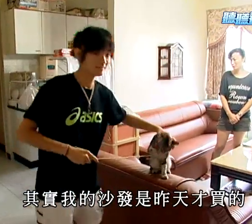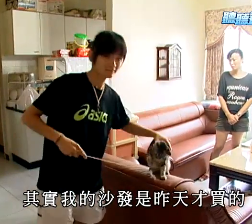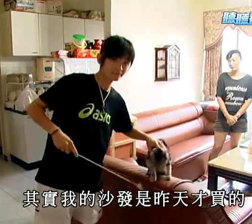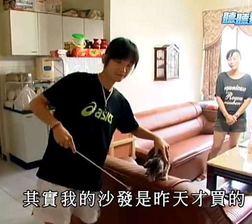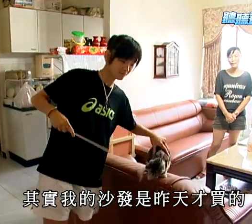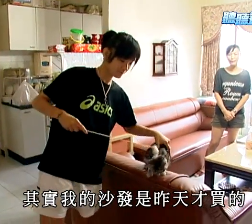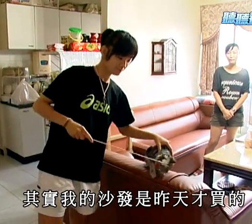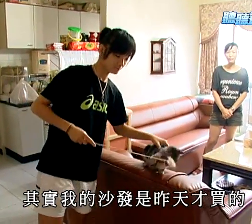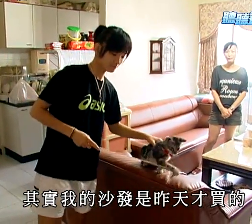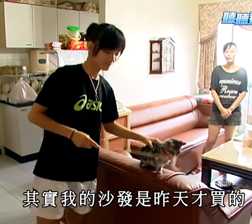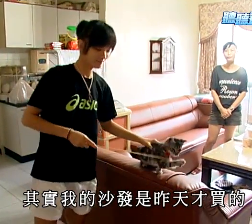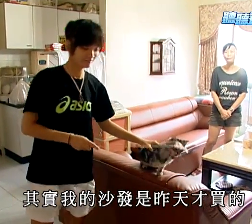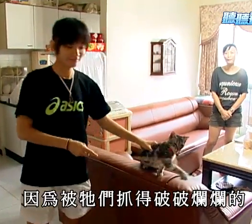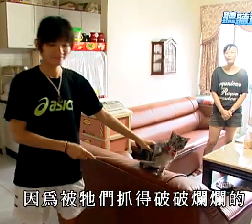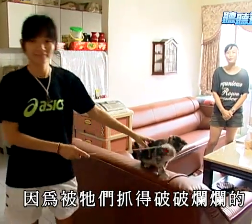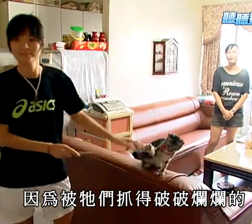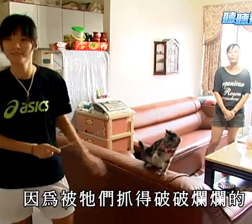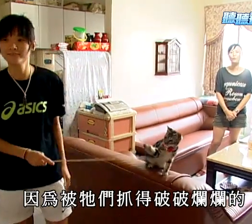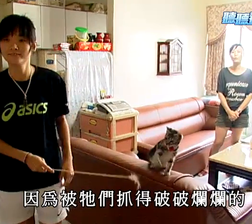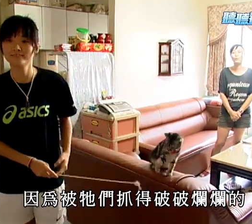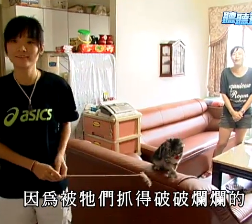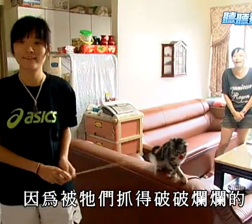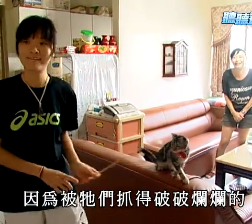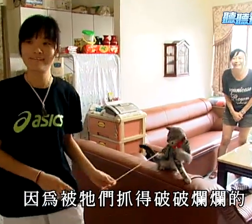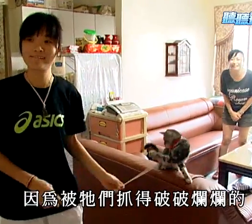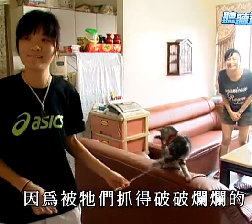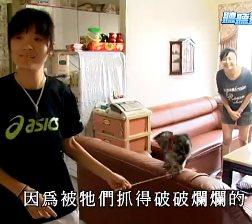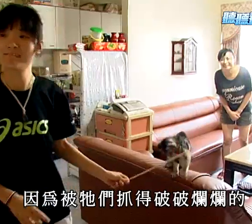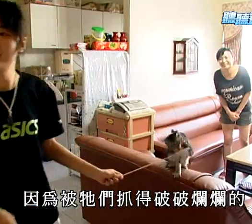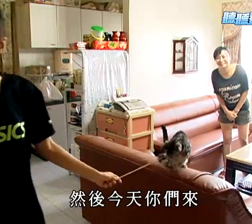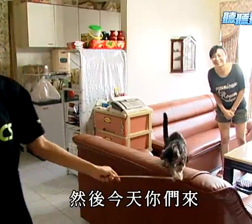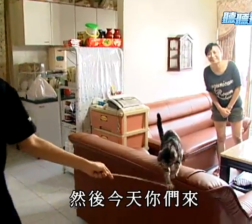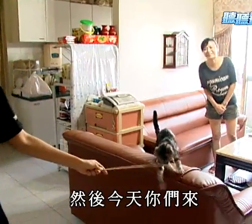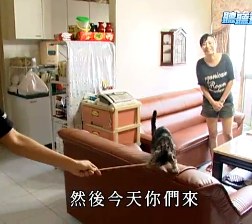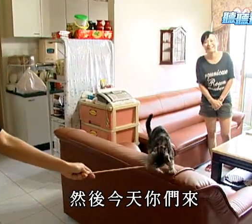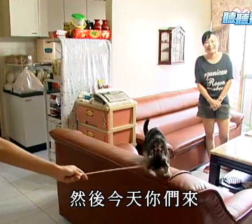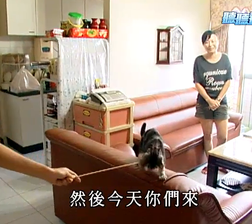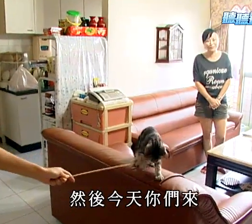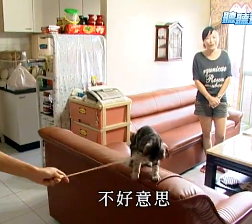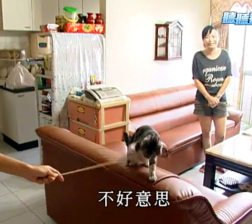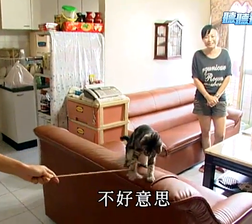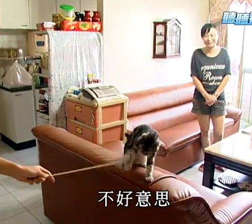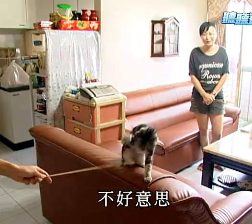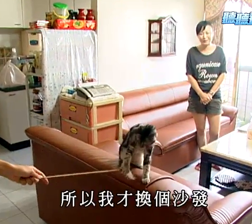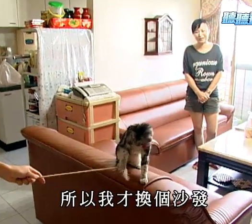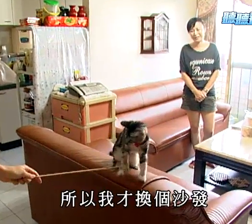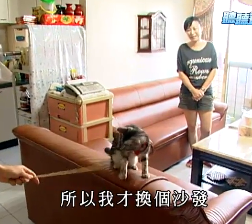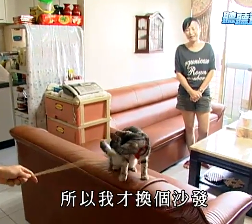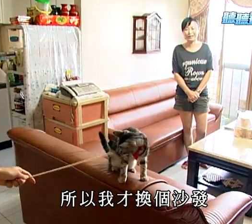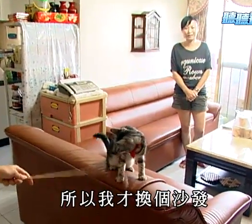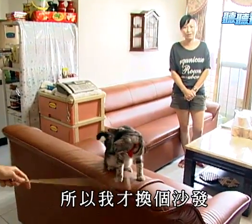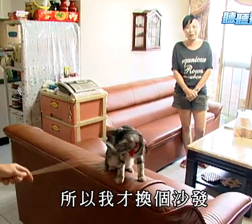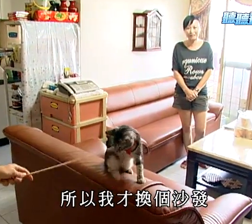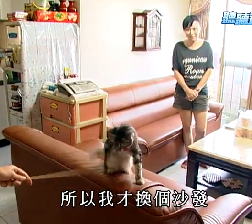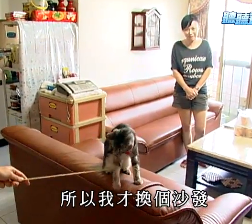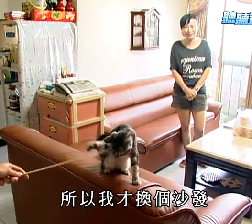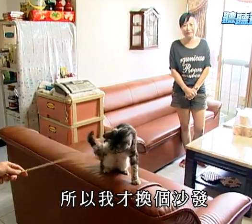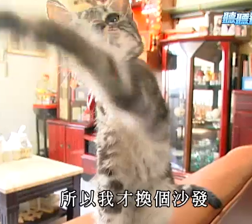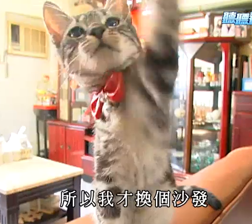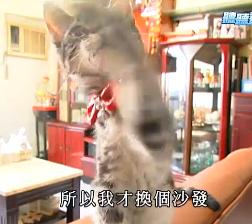天才买的，因为被他们抓得破破烂烂的，然后今天你们来不好意思，所以我才换个沙发，就被他们